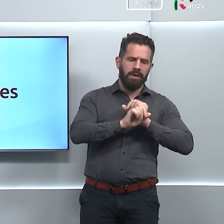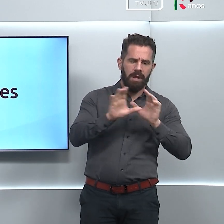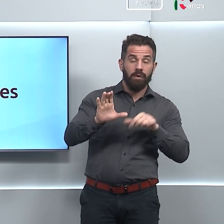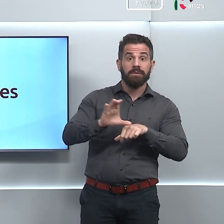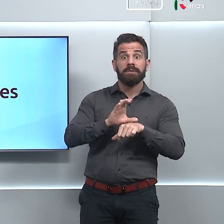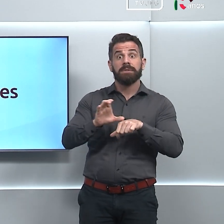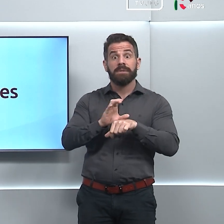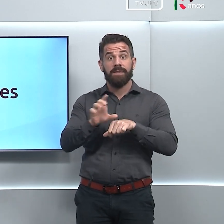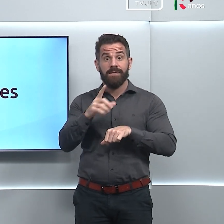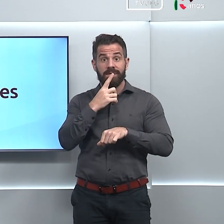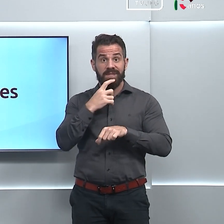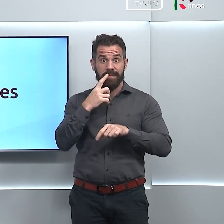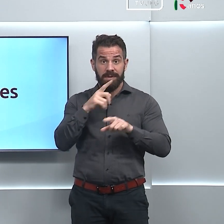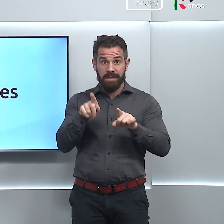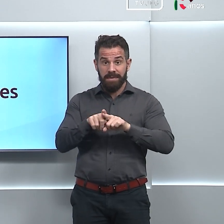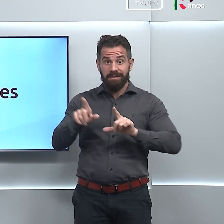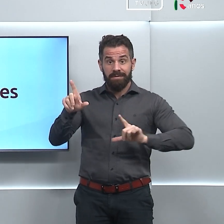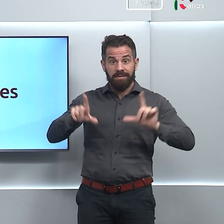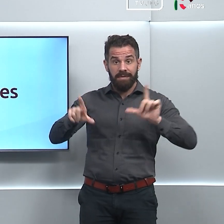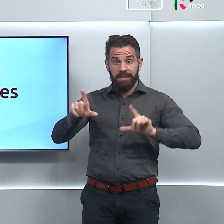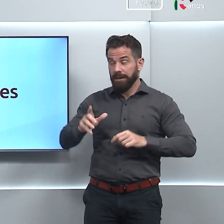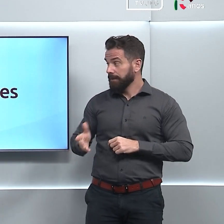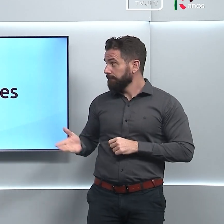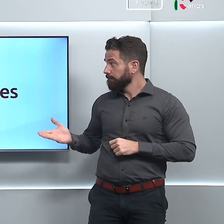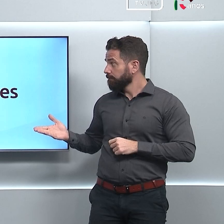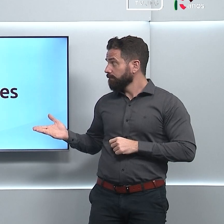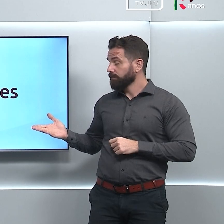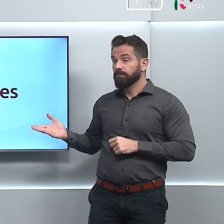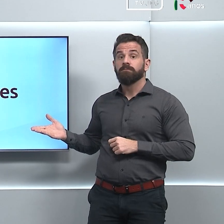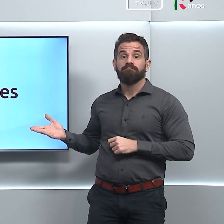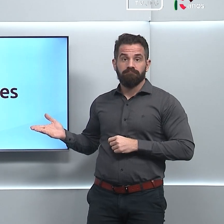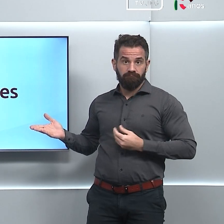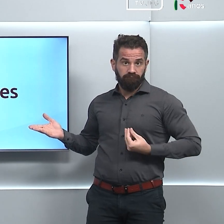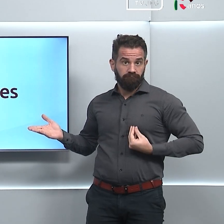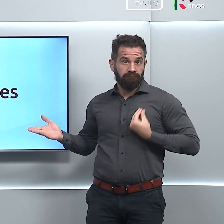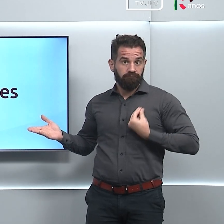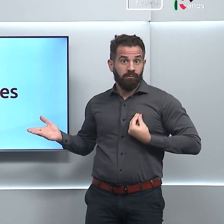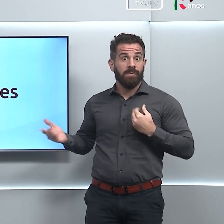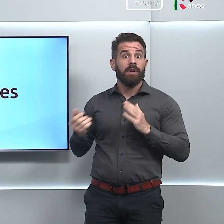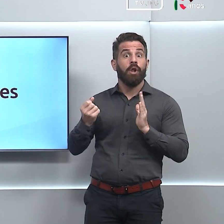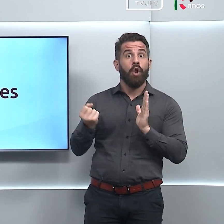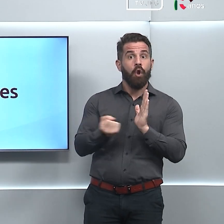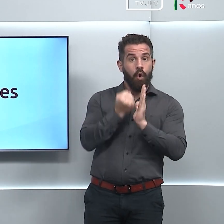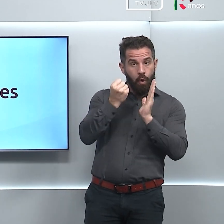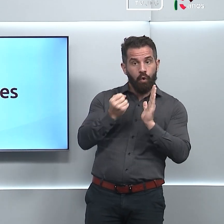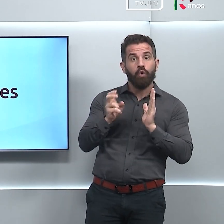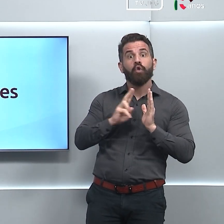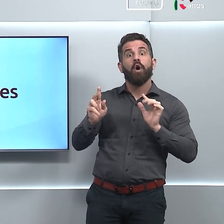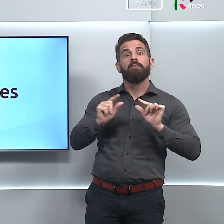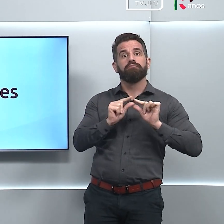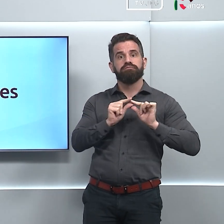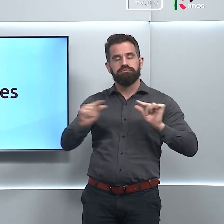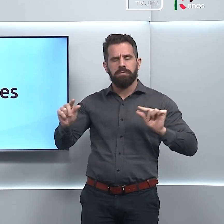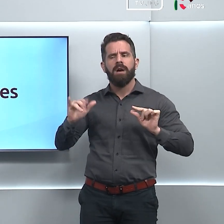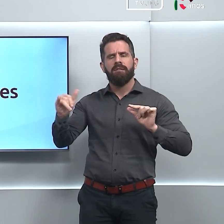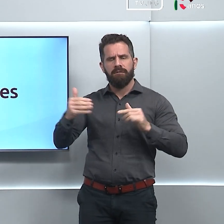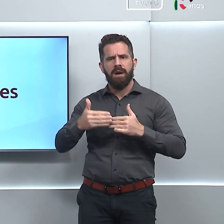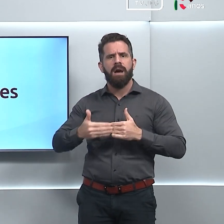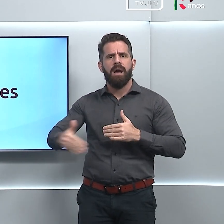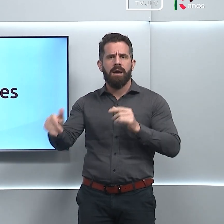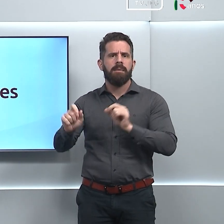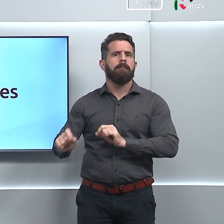vermelho. Também há uma tela bem no centro, onde agora estão a logo e o nome do programa e daqui a pouco